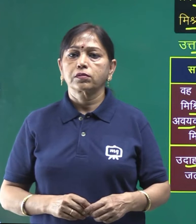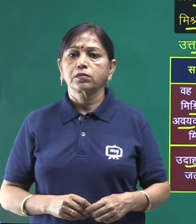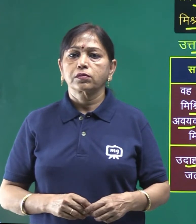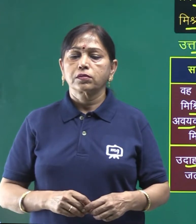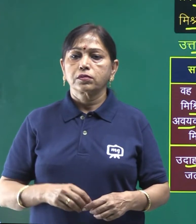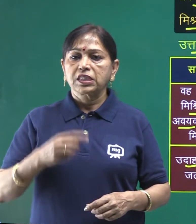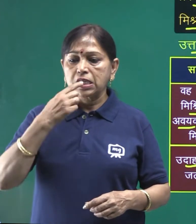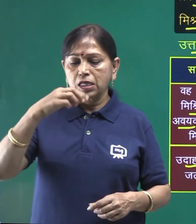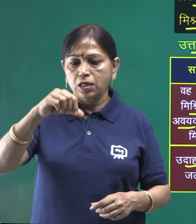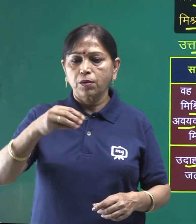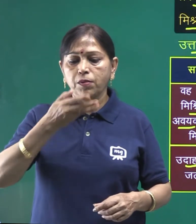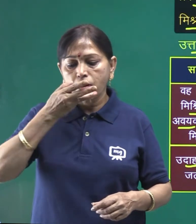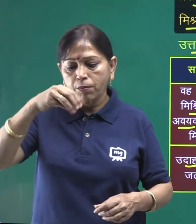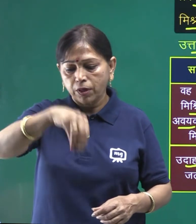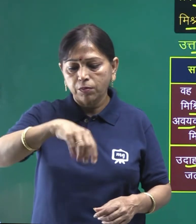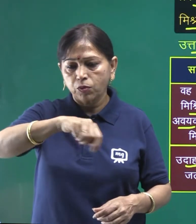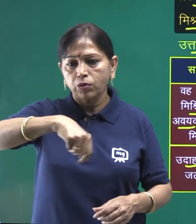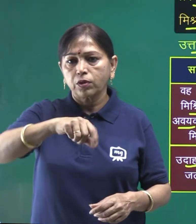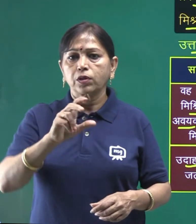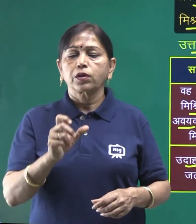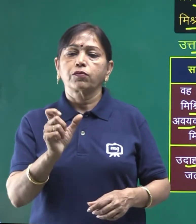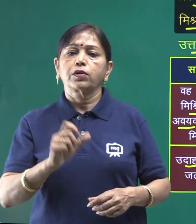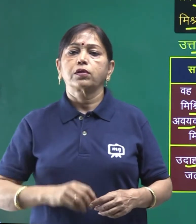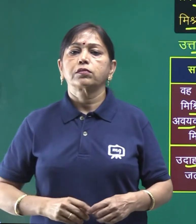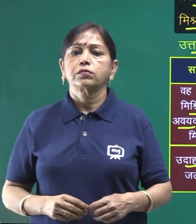नमक का जलीय विलयन।